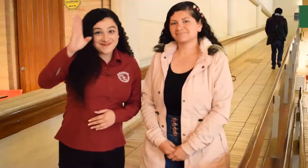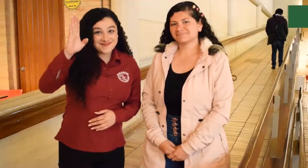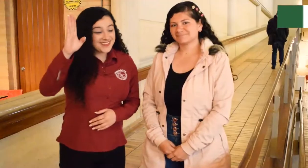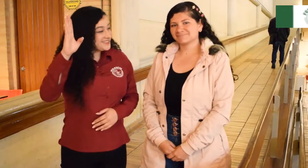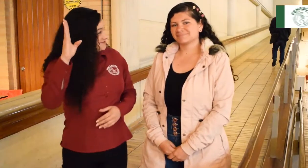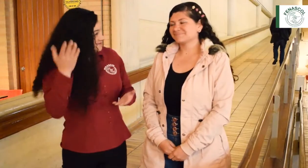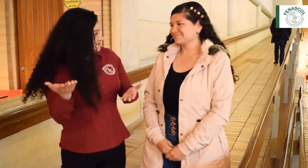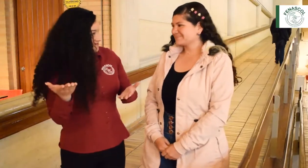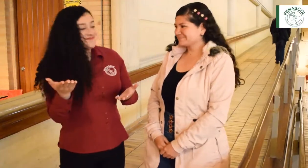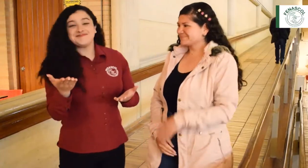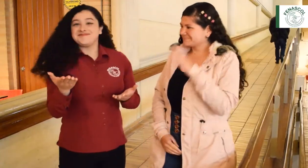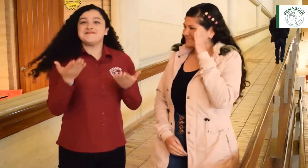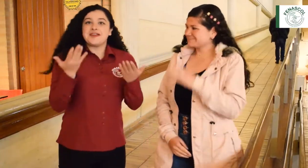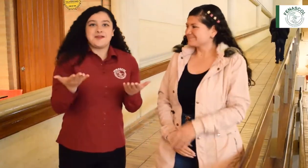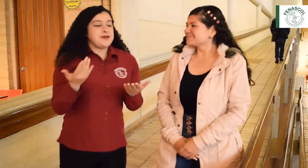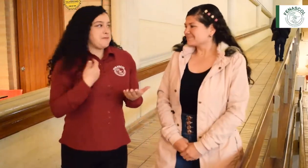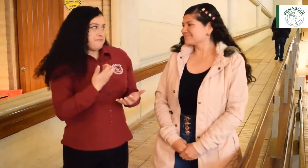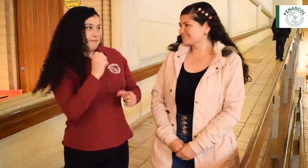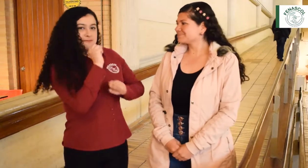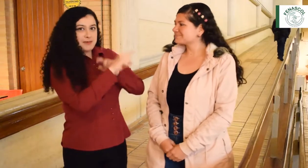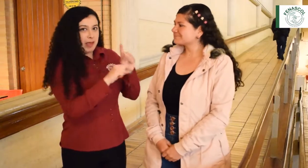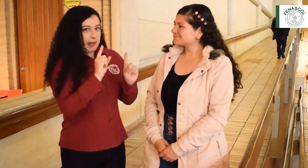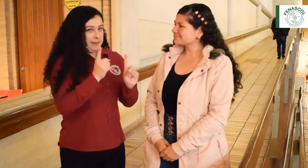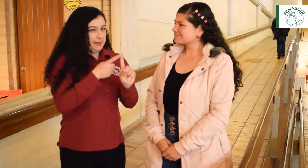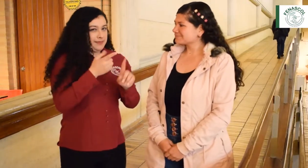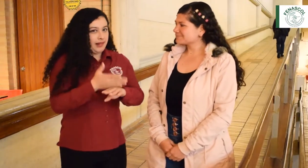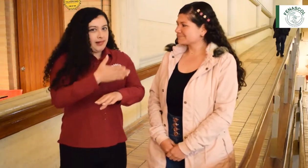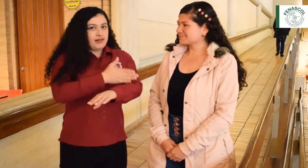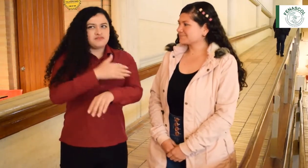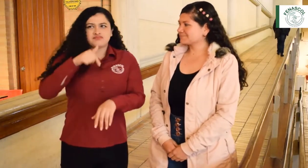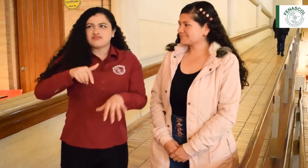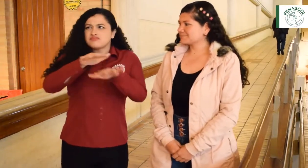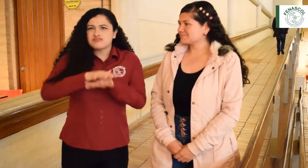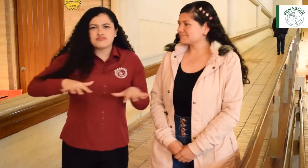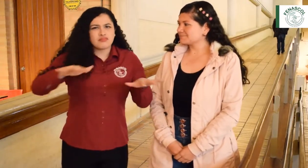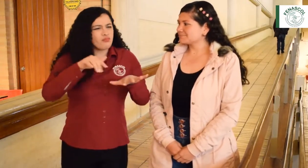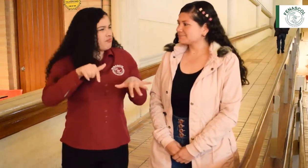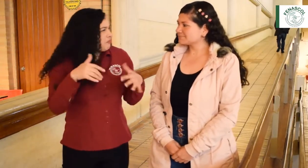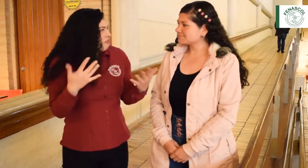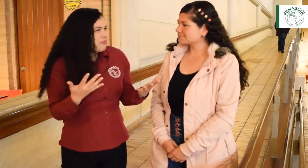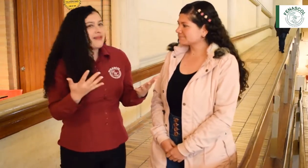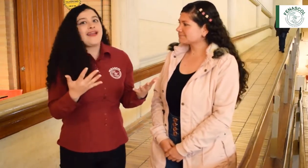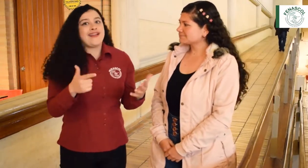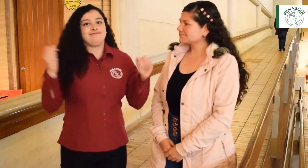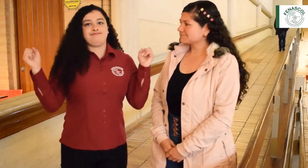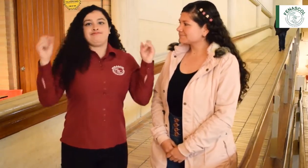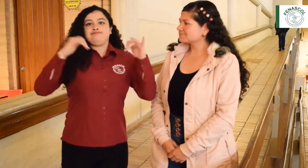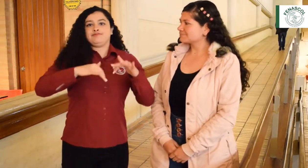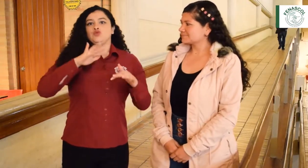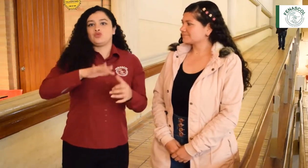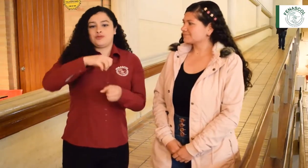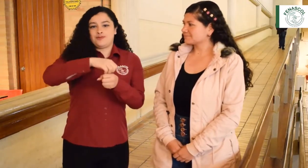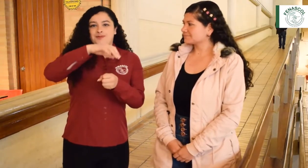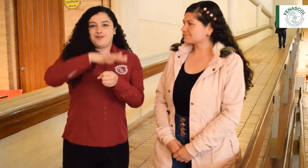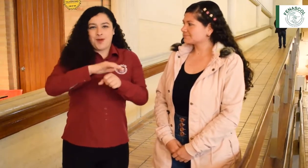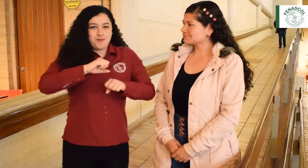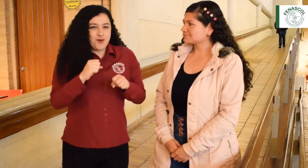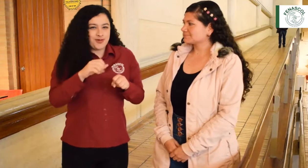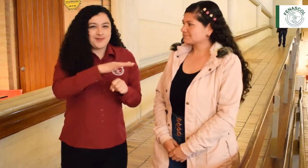Hola hola antes de comenzar con la entrevista me gustaría dar un contexto general de donde me encuentro estoy